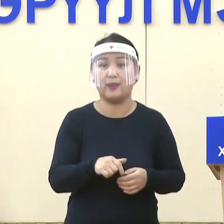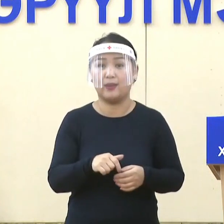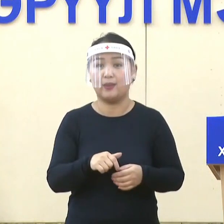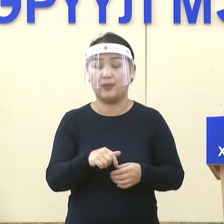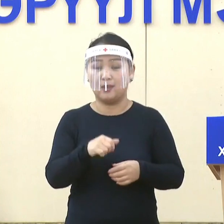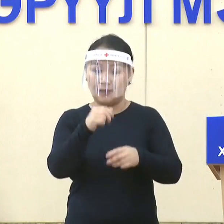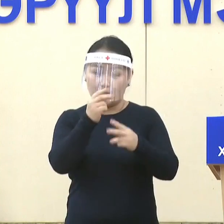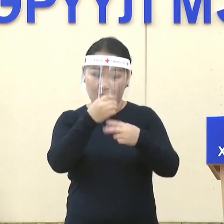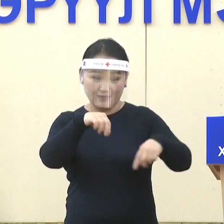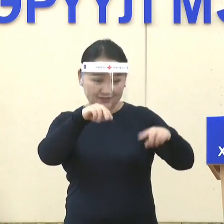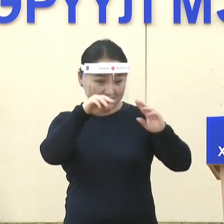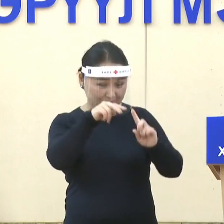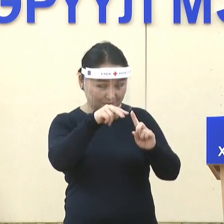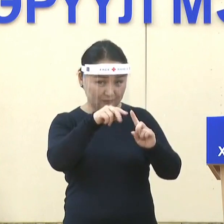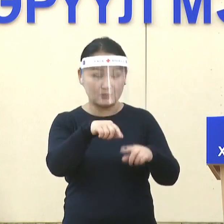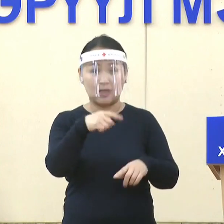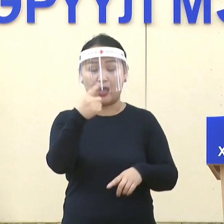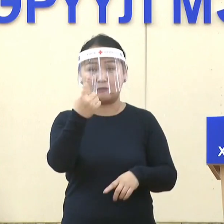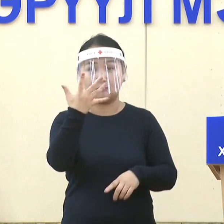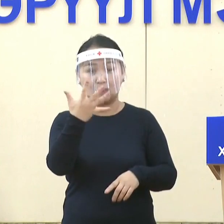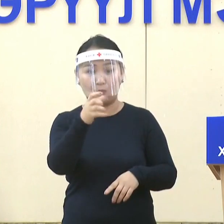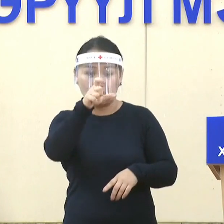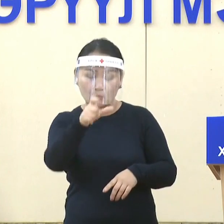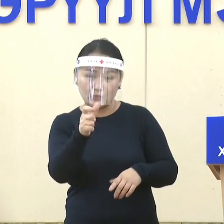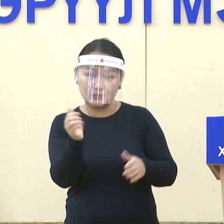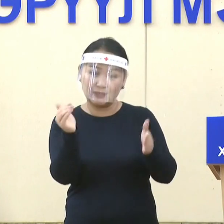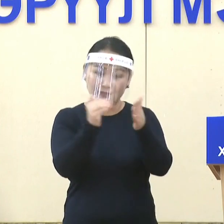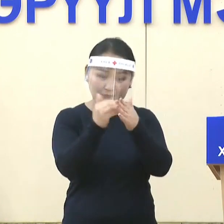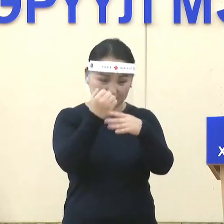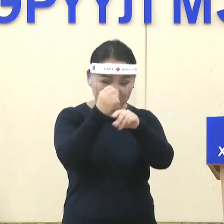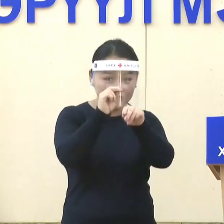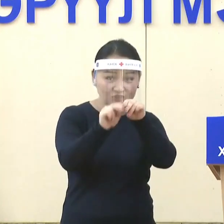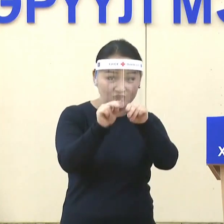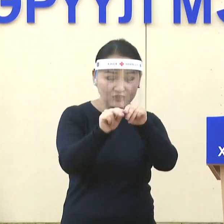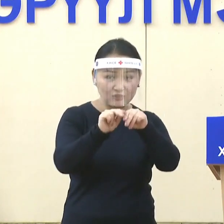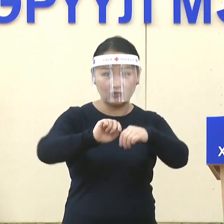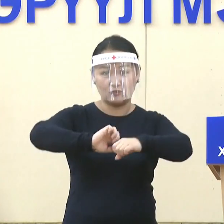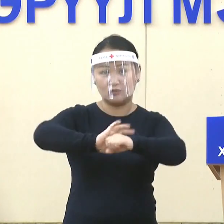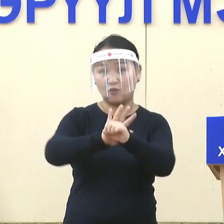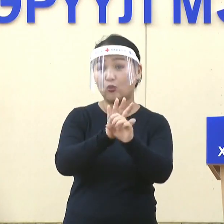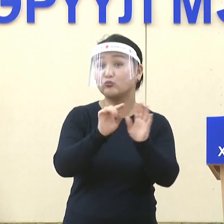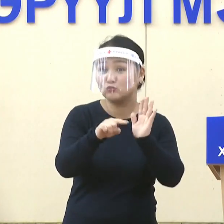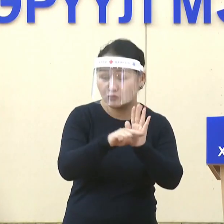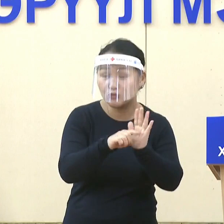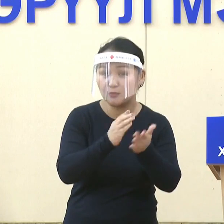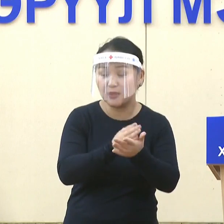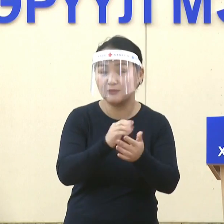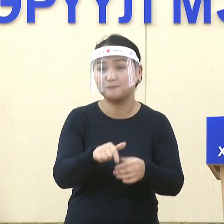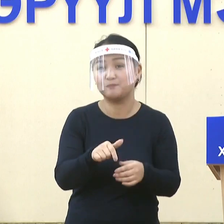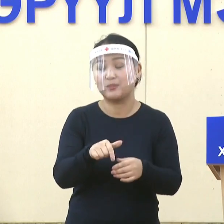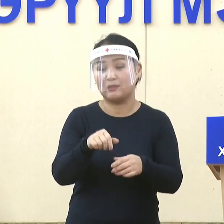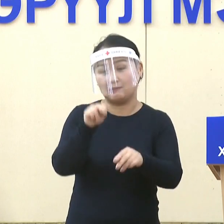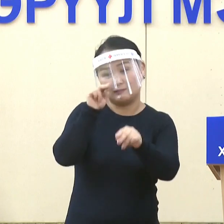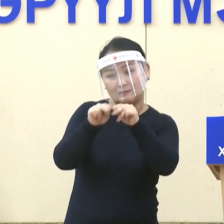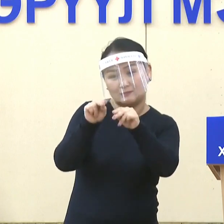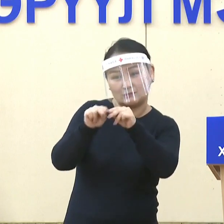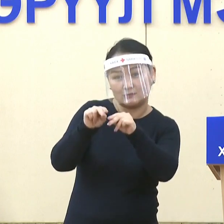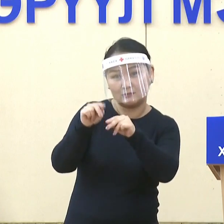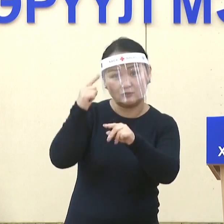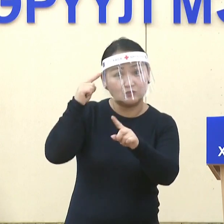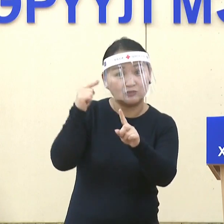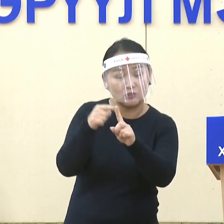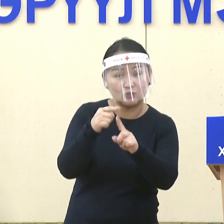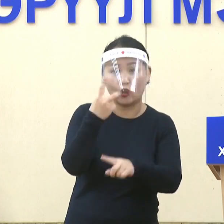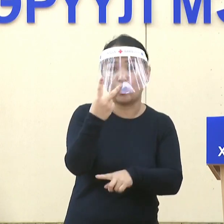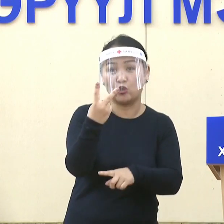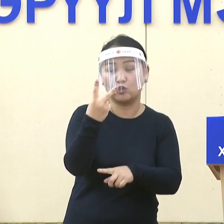мөн ажиглах байрны тусгаарлагдсан 15 хүний давтан шинжилгээ хийхэд коронавирус илрээгүй байна. Тандалтын зорилгоор